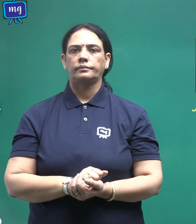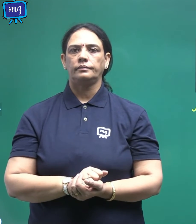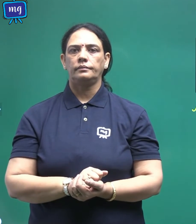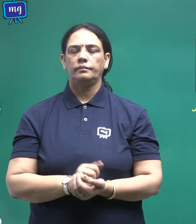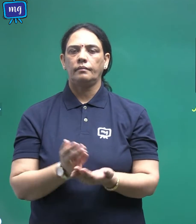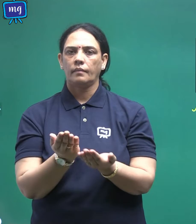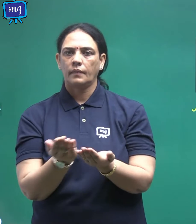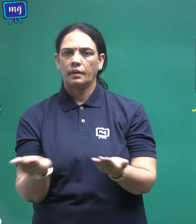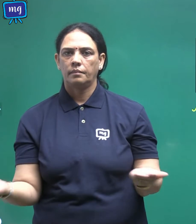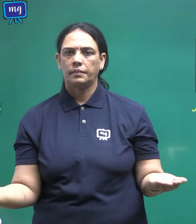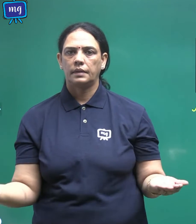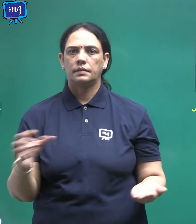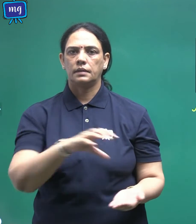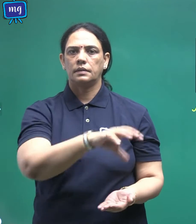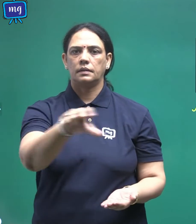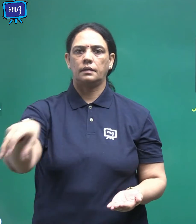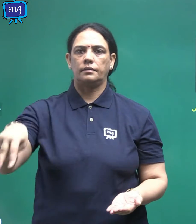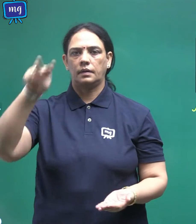पृष्ठीय क्षेत्रफल